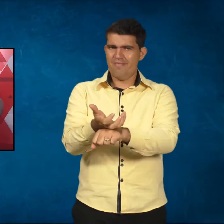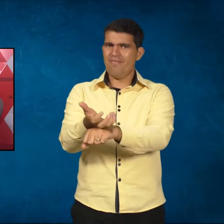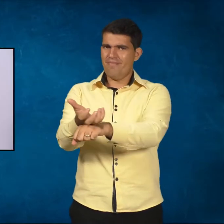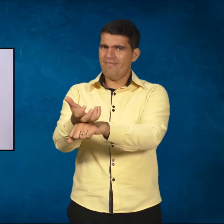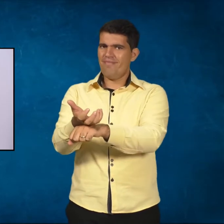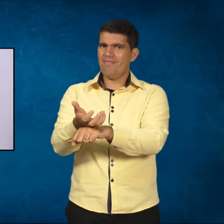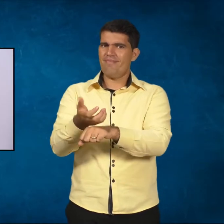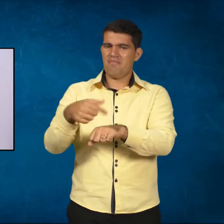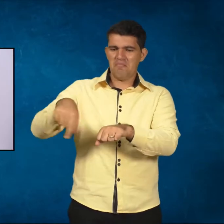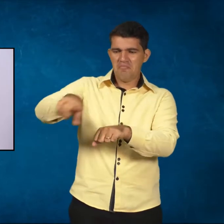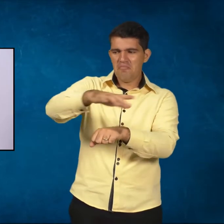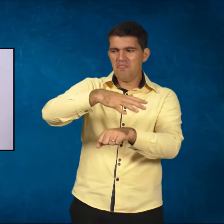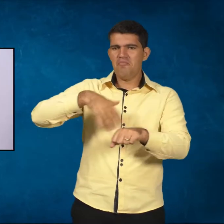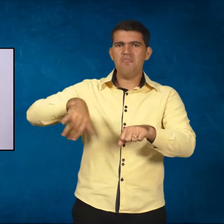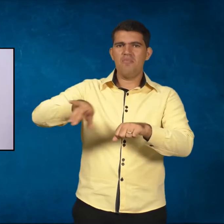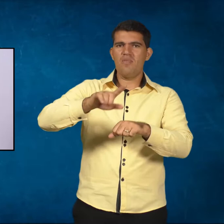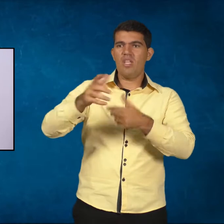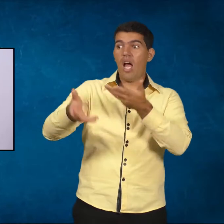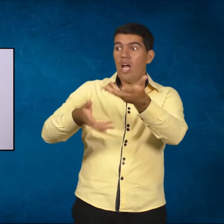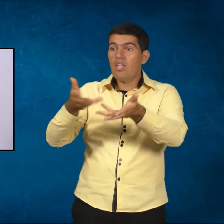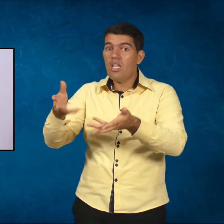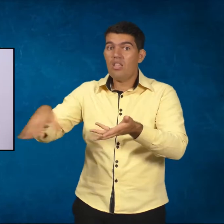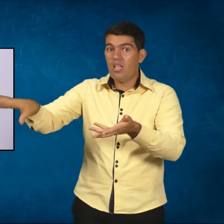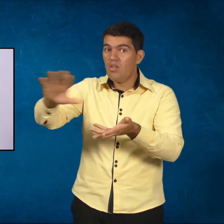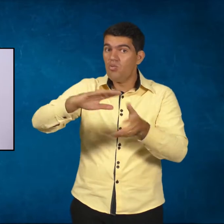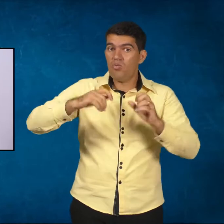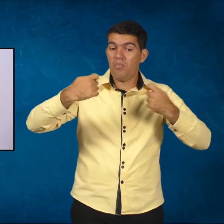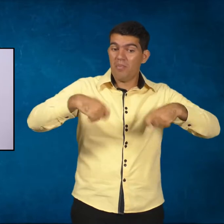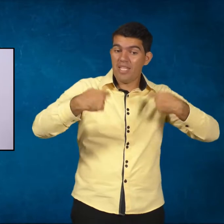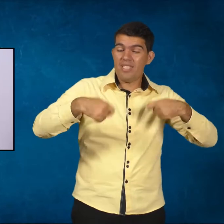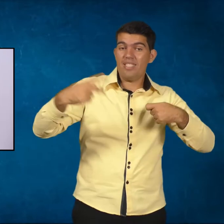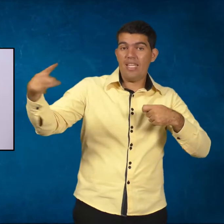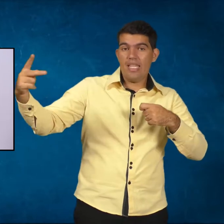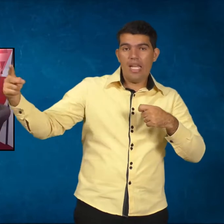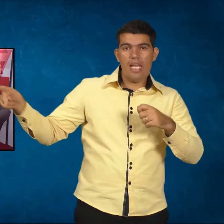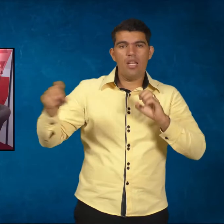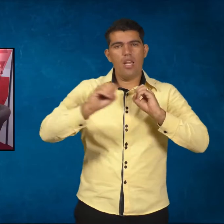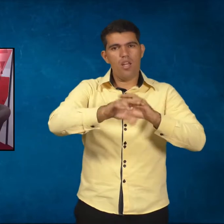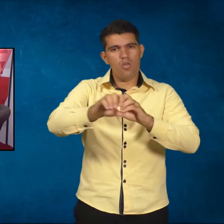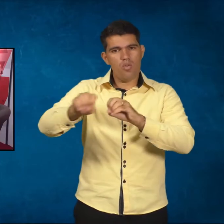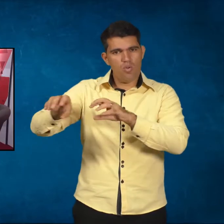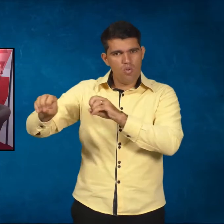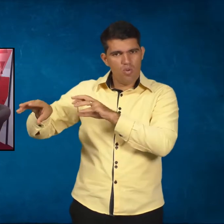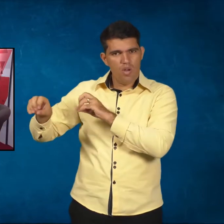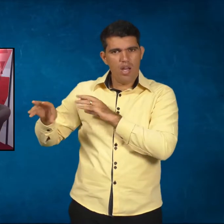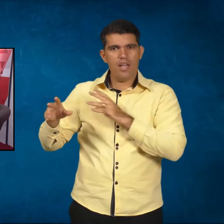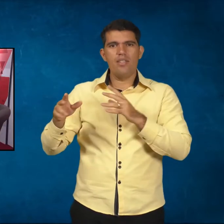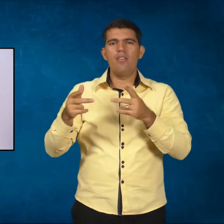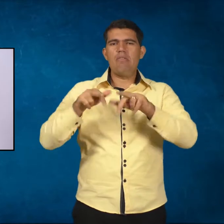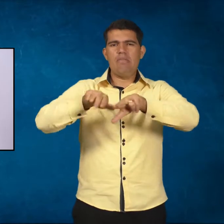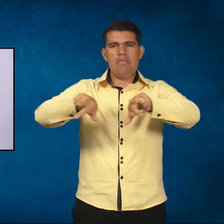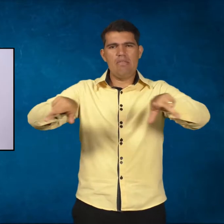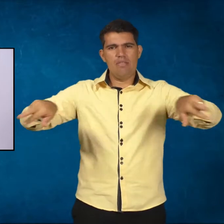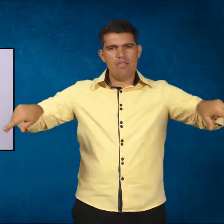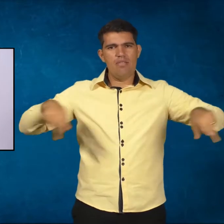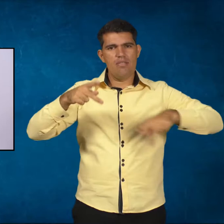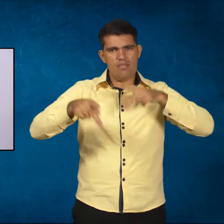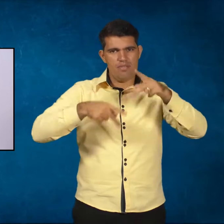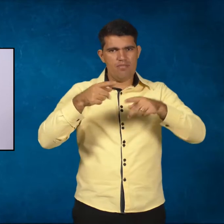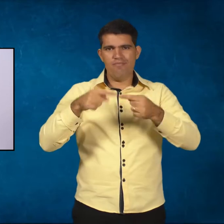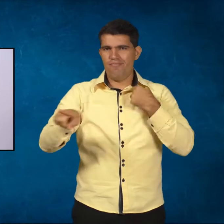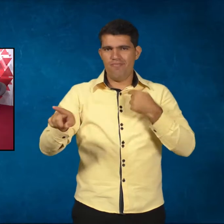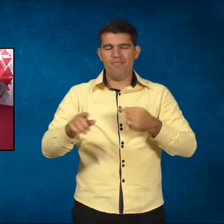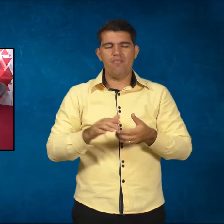conteúdos escolares a para atender as necessidades educativas dessa diversidade do público maneiro